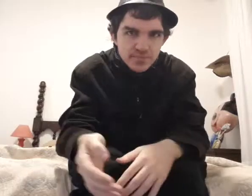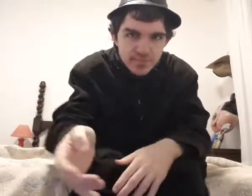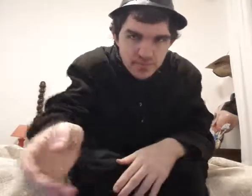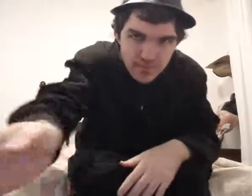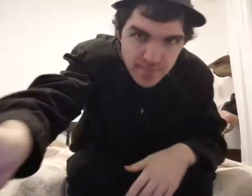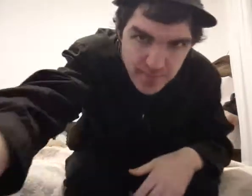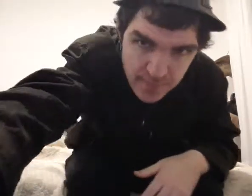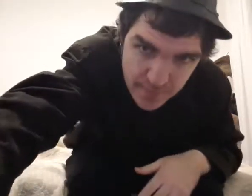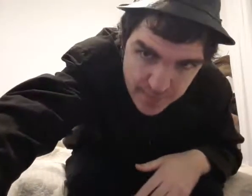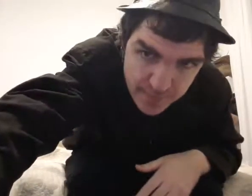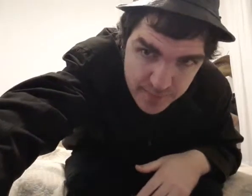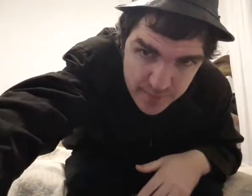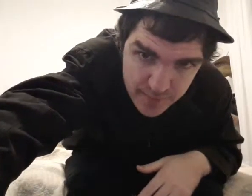On n Fouca-titres